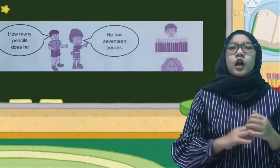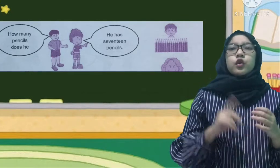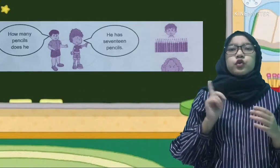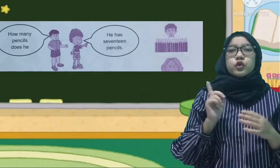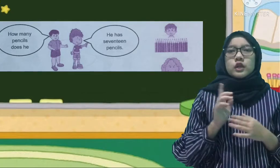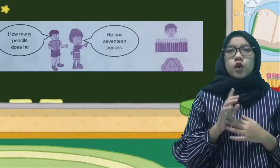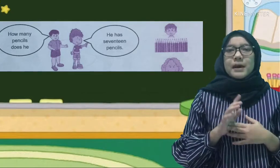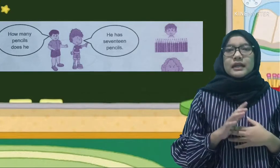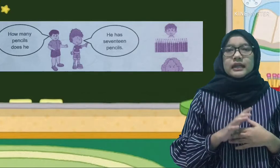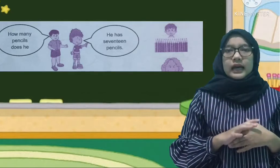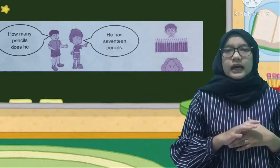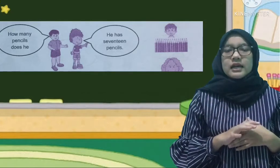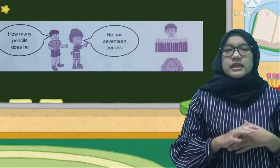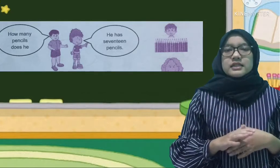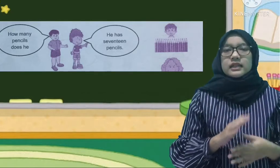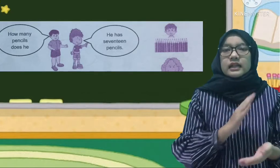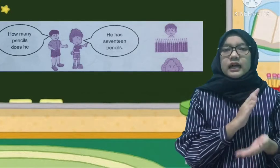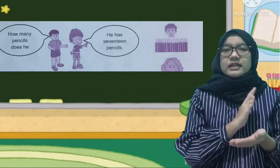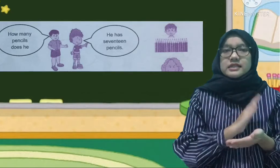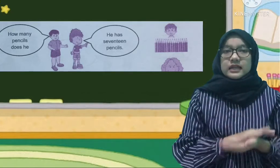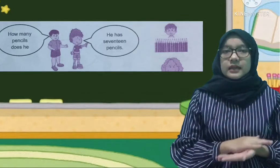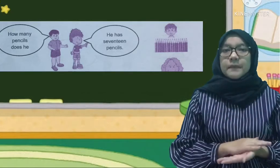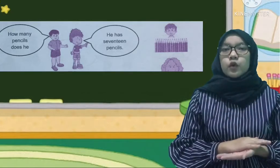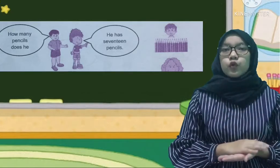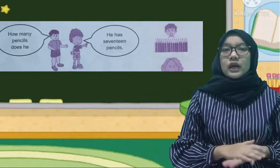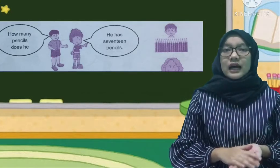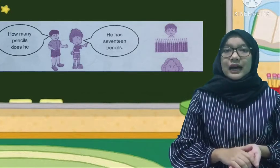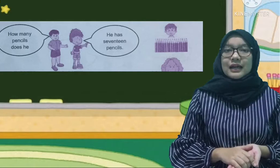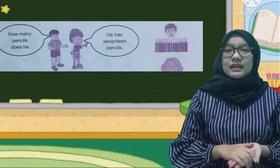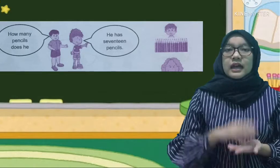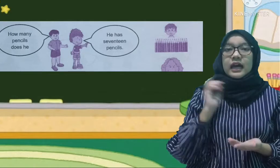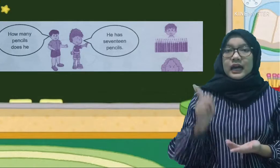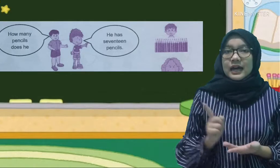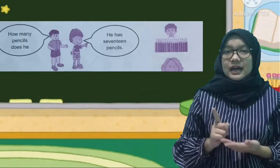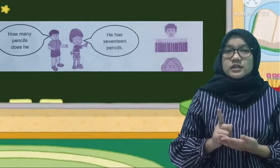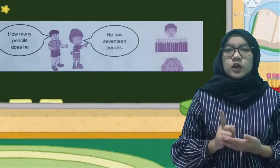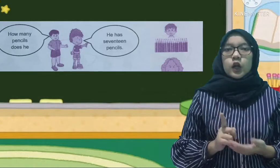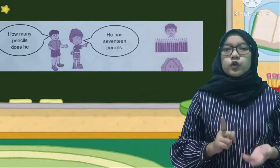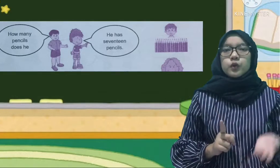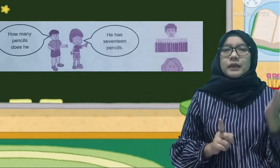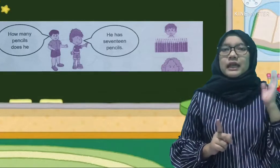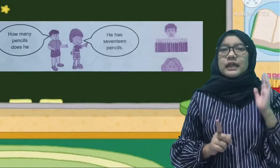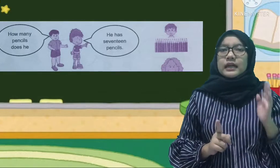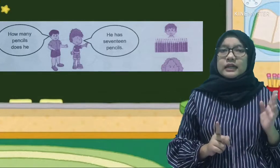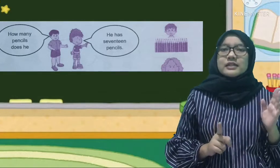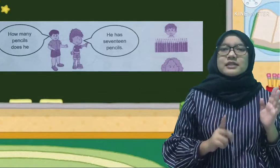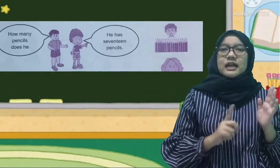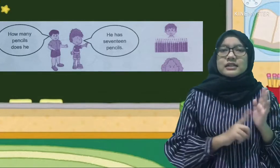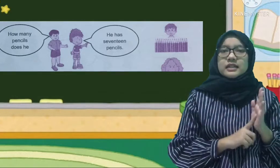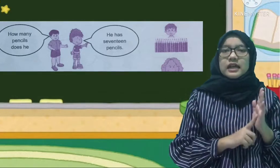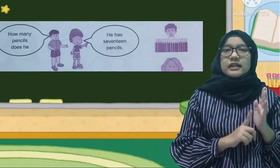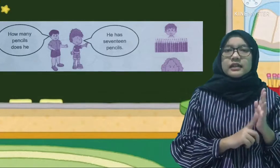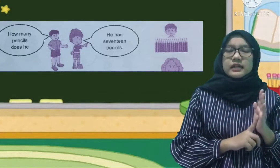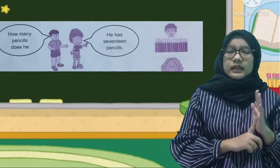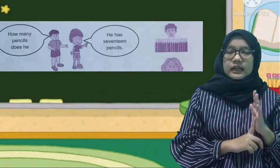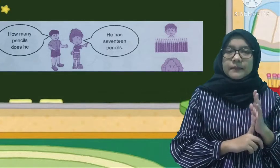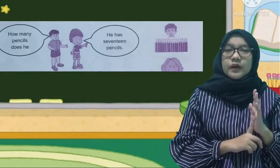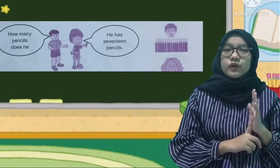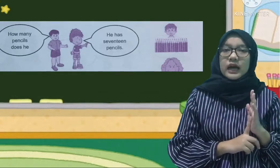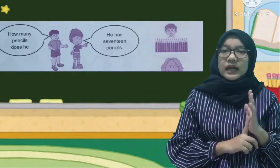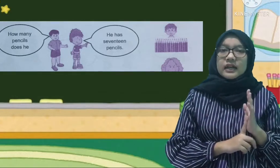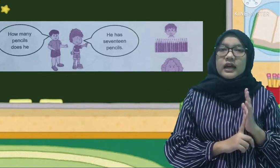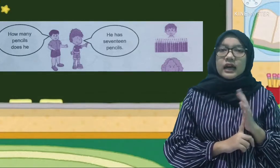Nah, kalau untuk jawabannya setelah si menggunakan has. Kalau untuk pertanyaannya setelah si dan